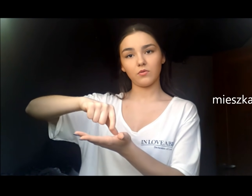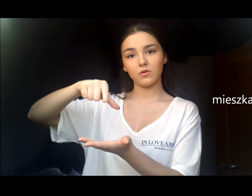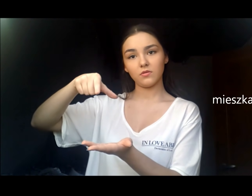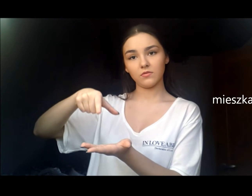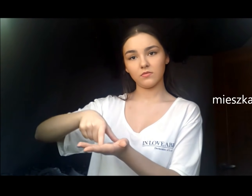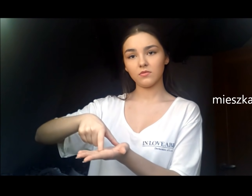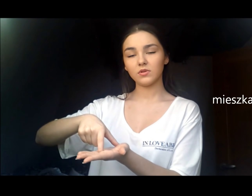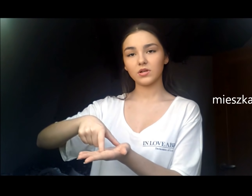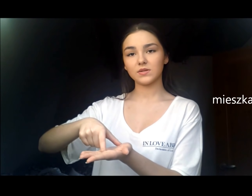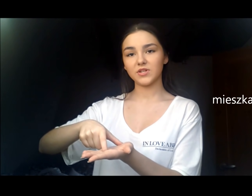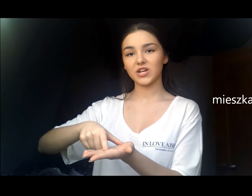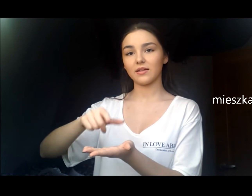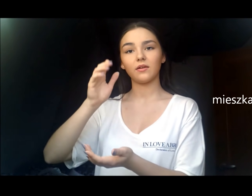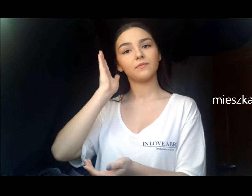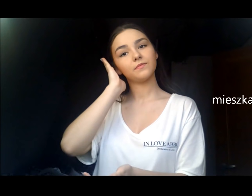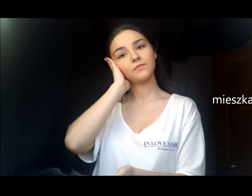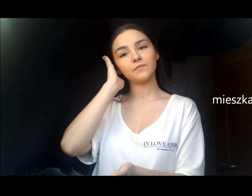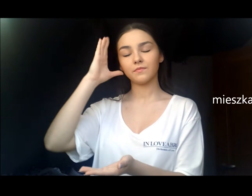pokój. To jest mieszkanie.